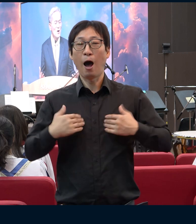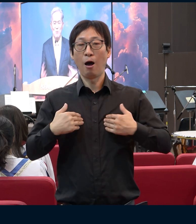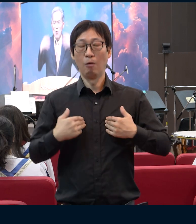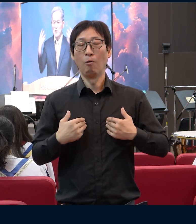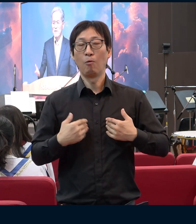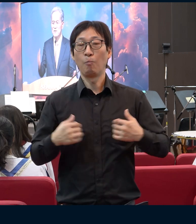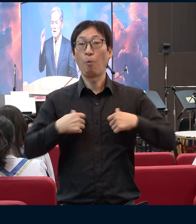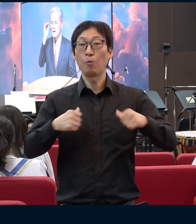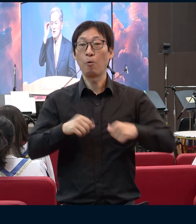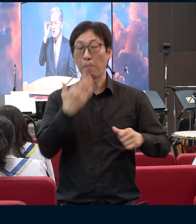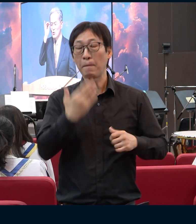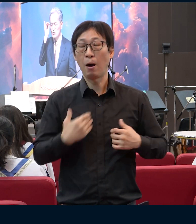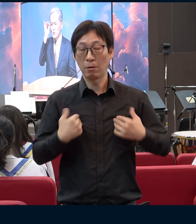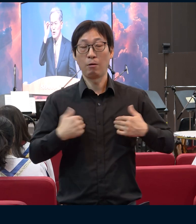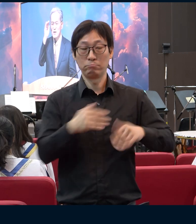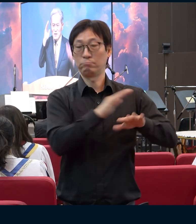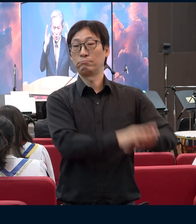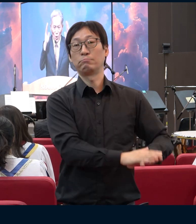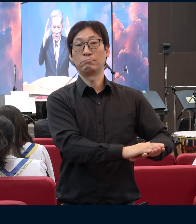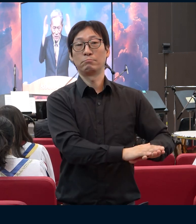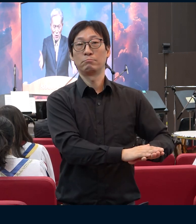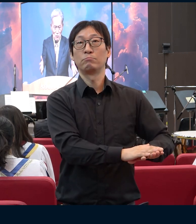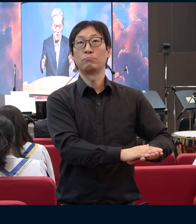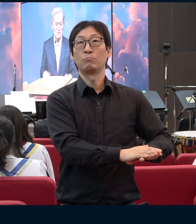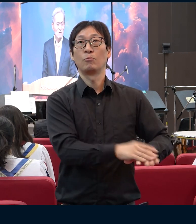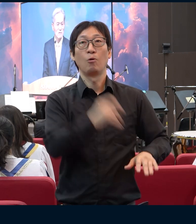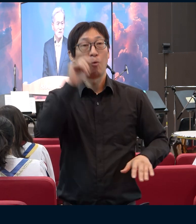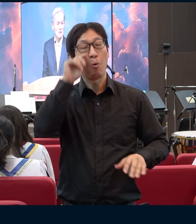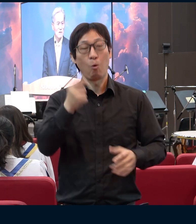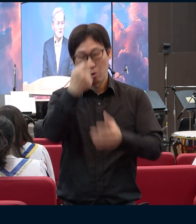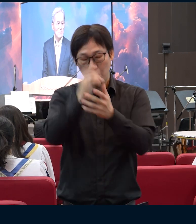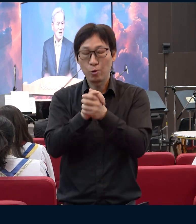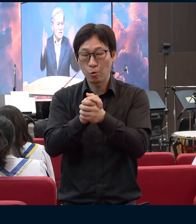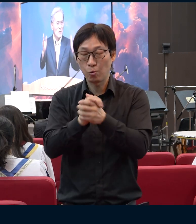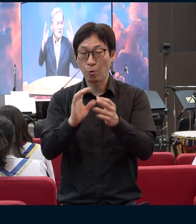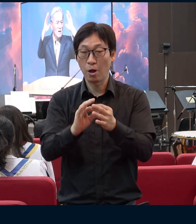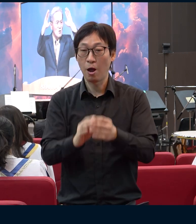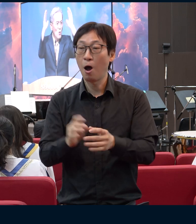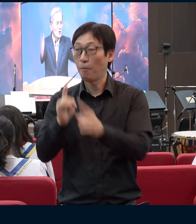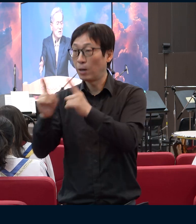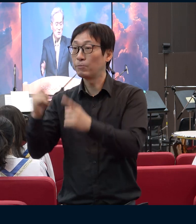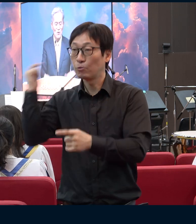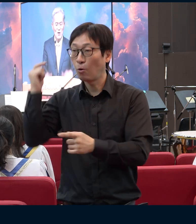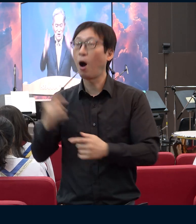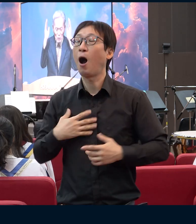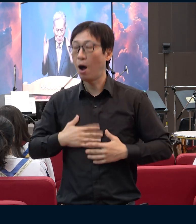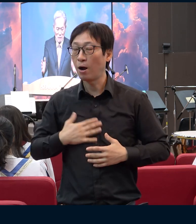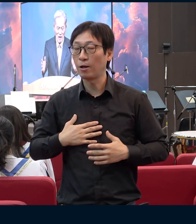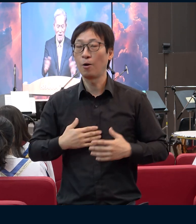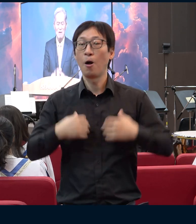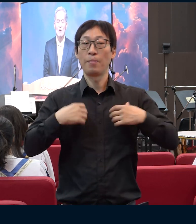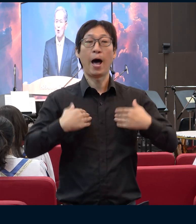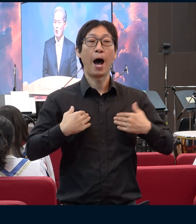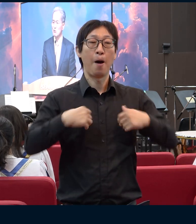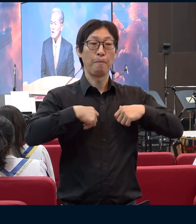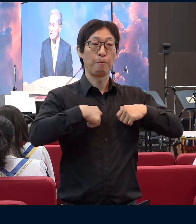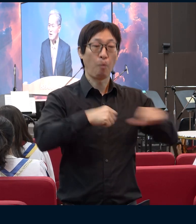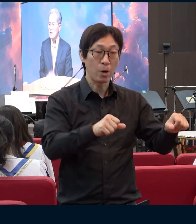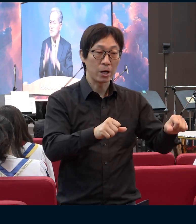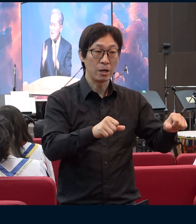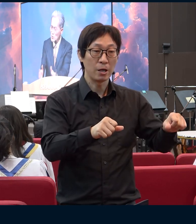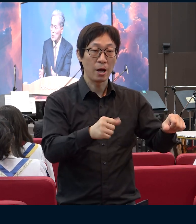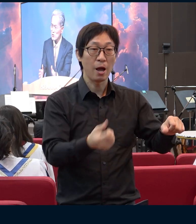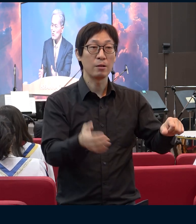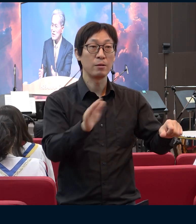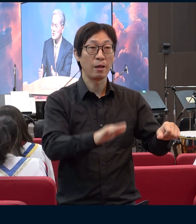내려놓았는데, 포기했는데, 그것도 뭐예요? 기도하다가 내려놨어요. 말씀에 따라서 포기했어요. 그런데 거룩이